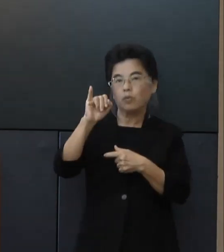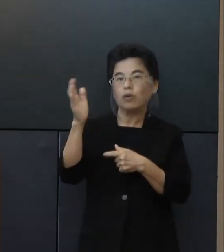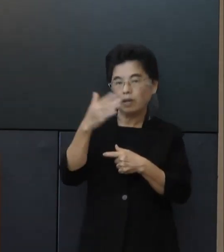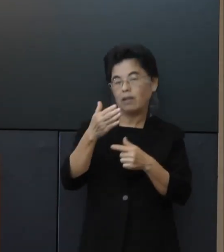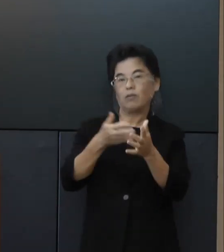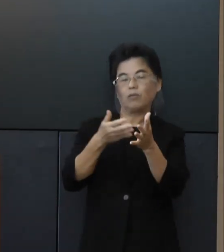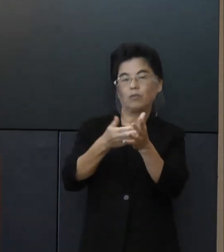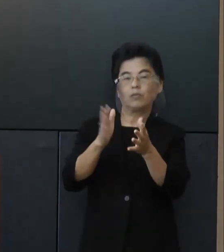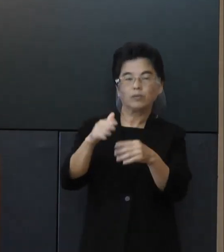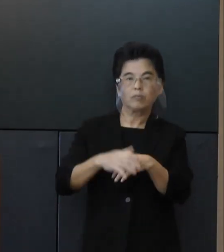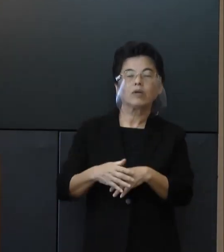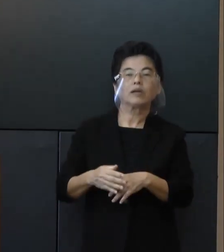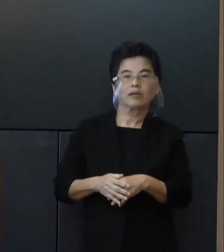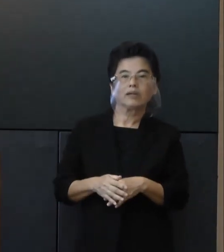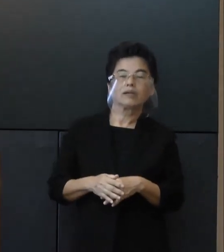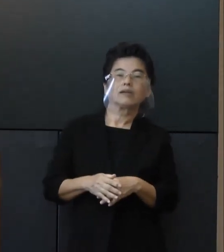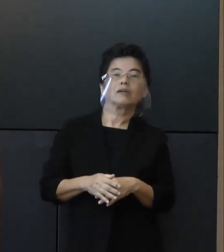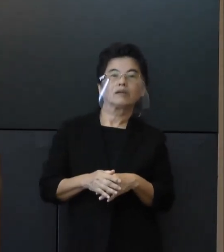い、